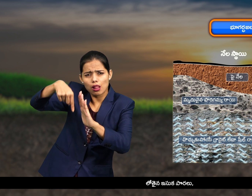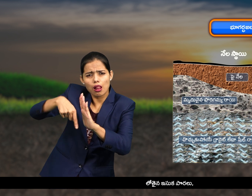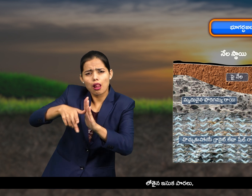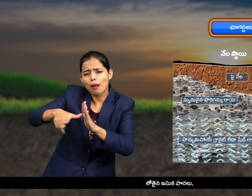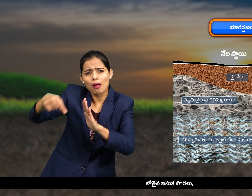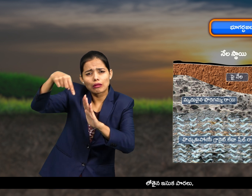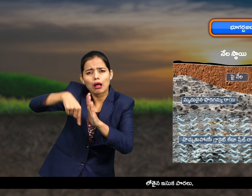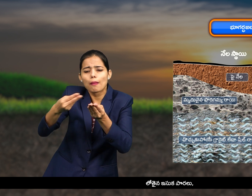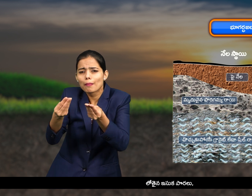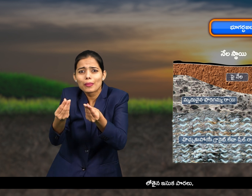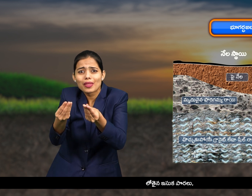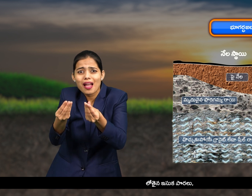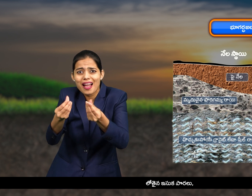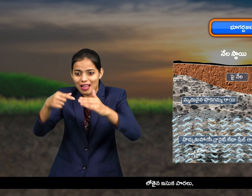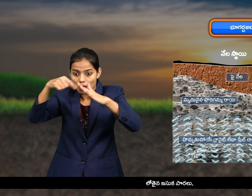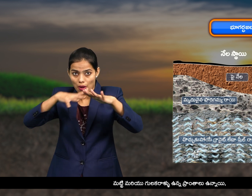లోతైన ఇసుక పొరలు,